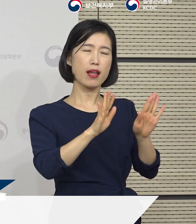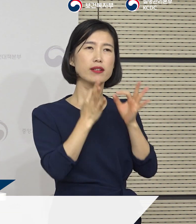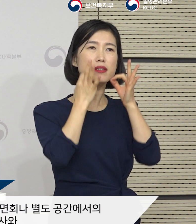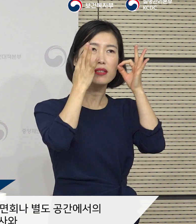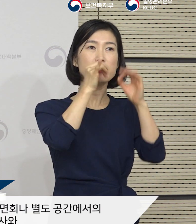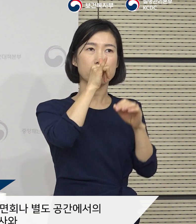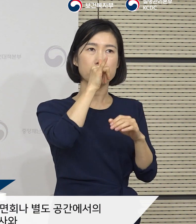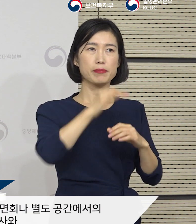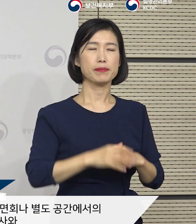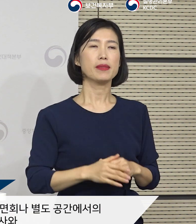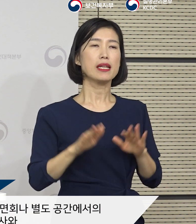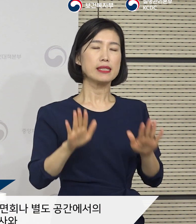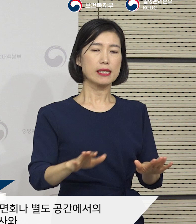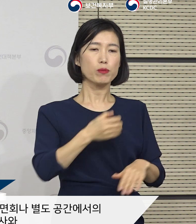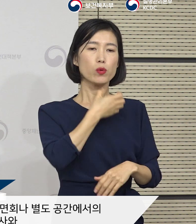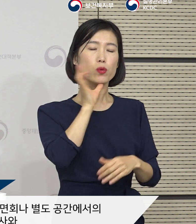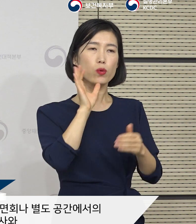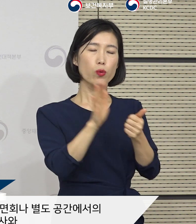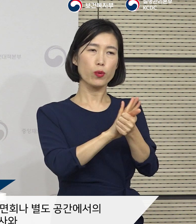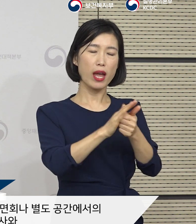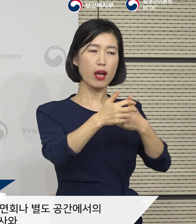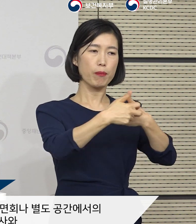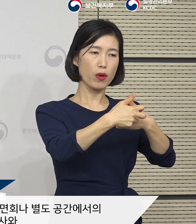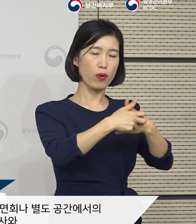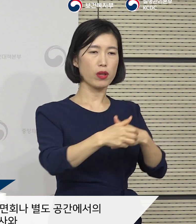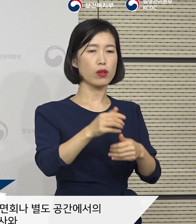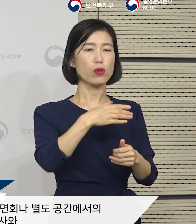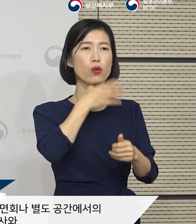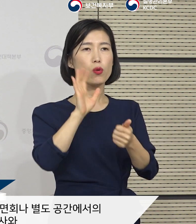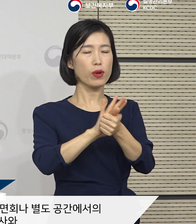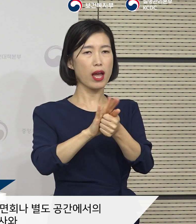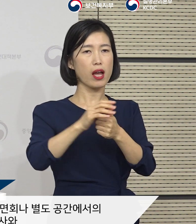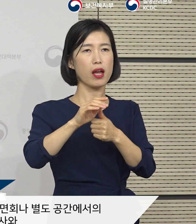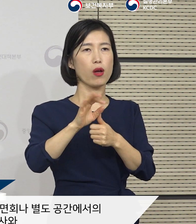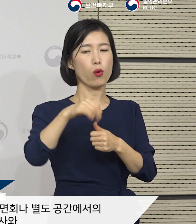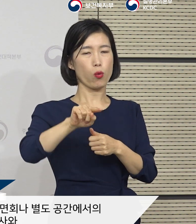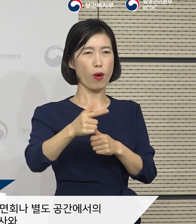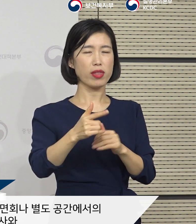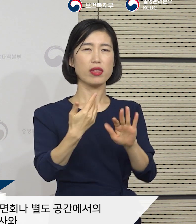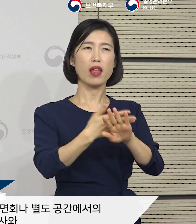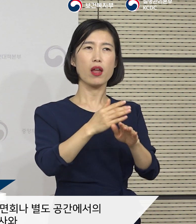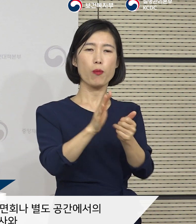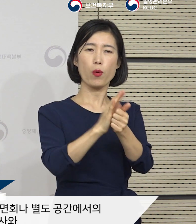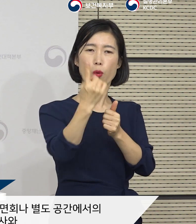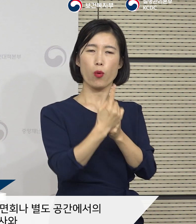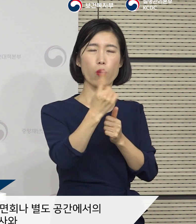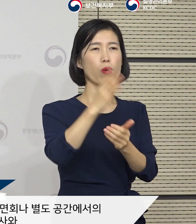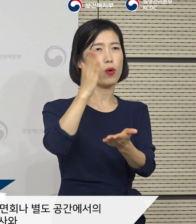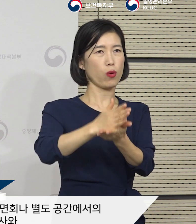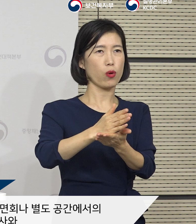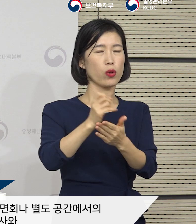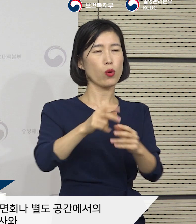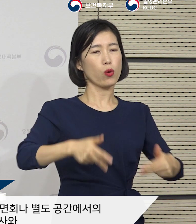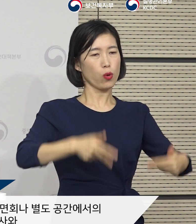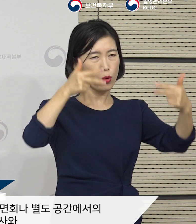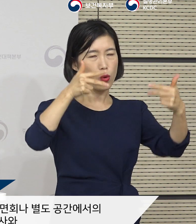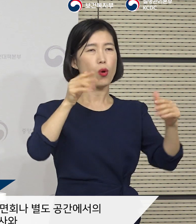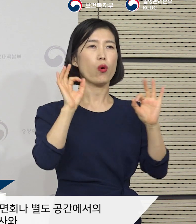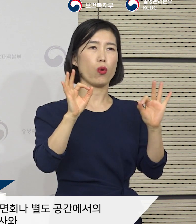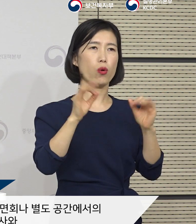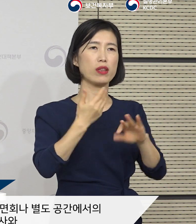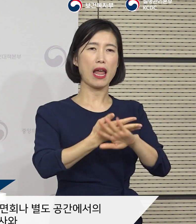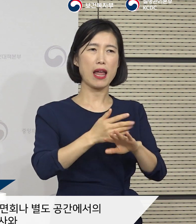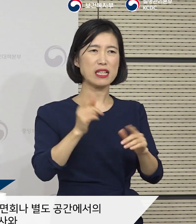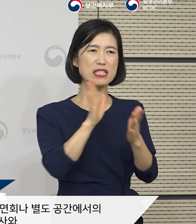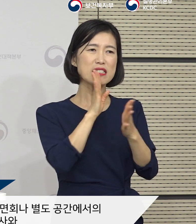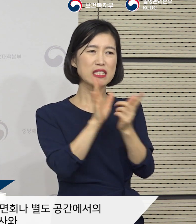있습니다. 현재 요양병원, 요양원의 경우 면회를 제한하고 화상 면회나 별도 공간에서의 면회만